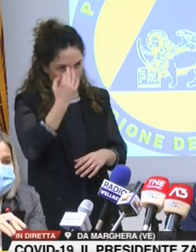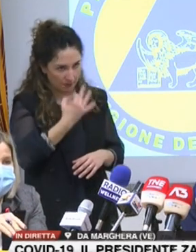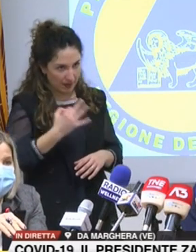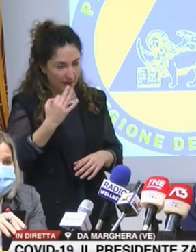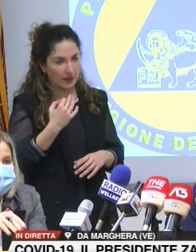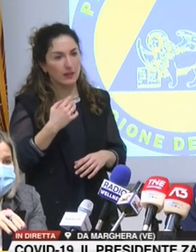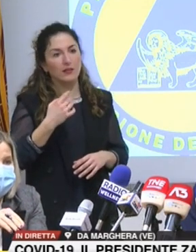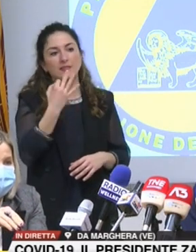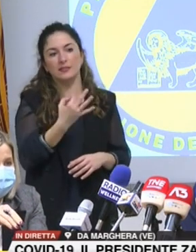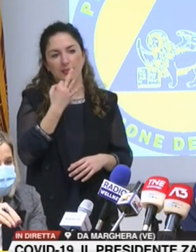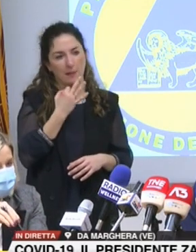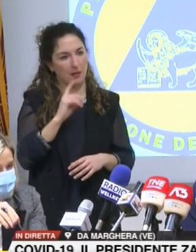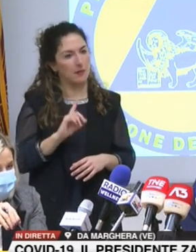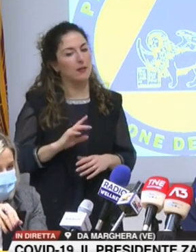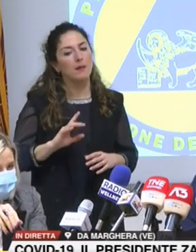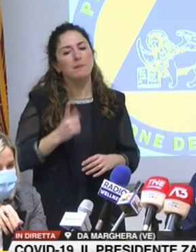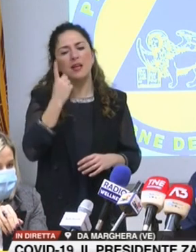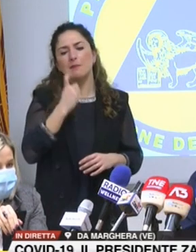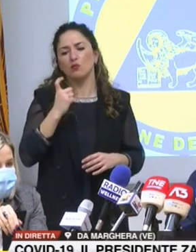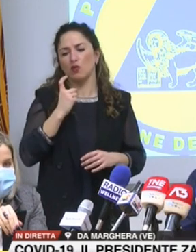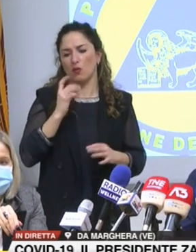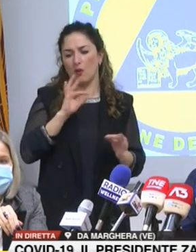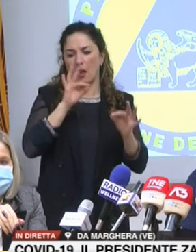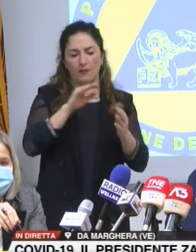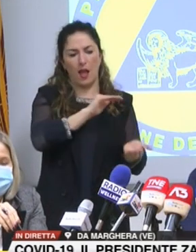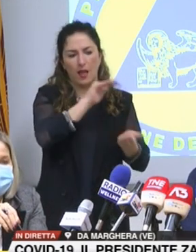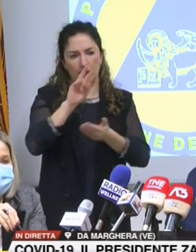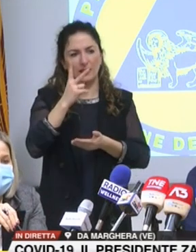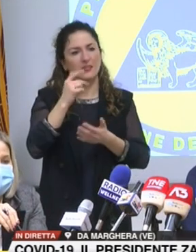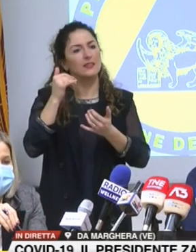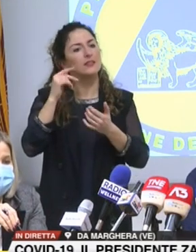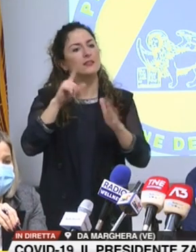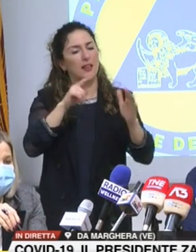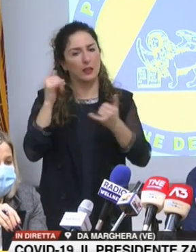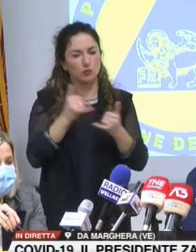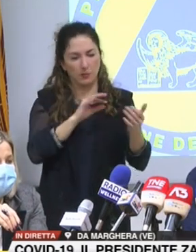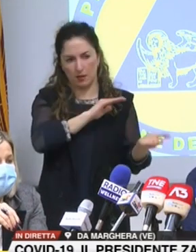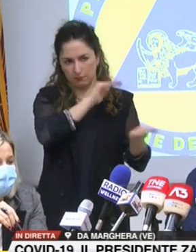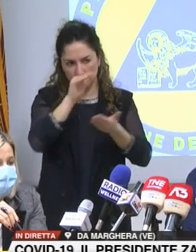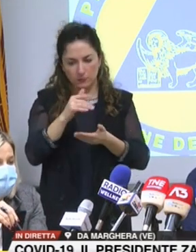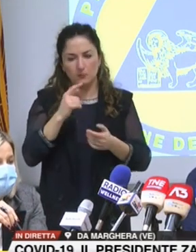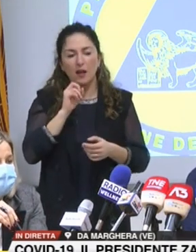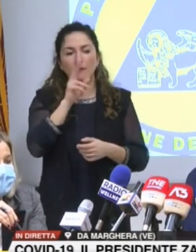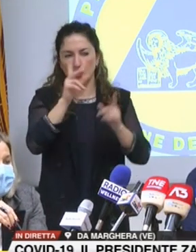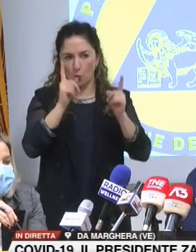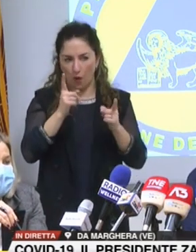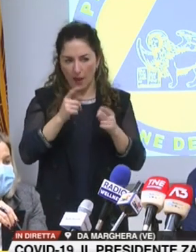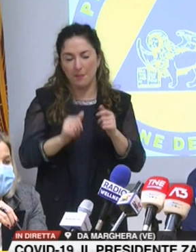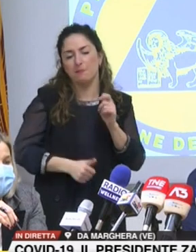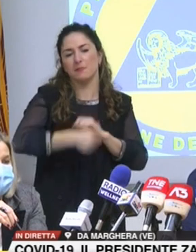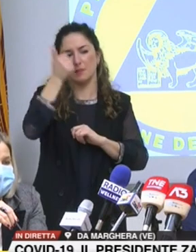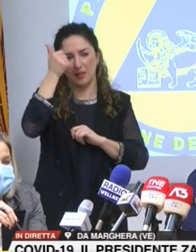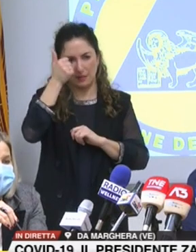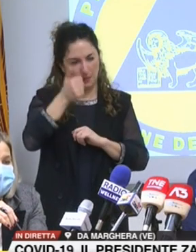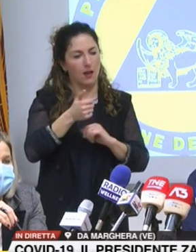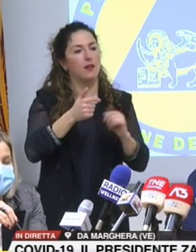dato l'indicazione fin dal primo giorno che c'erano poche dose del 27 di soprattutto iniziare con